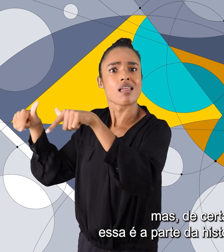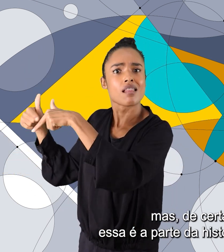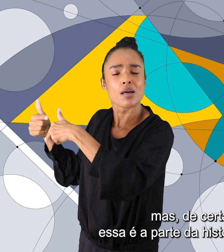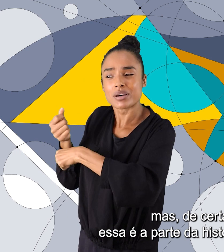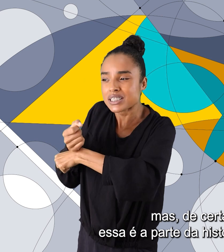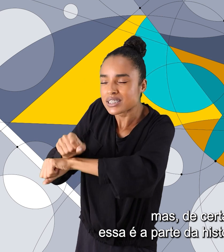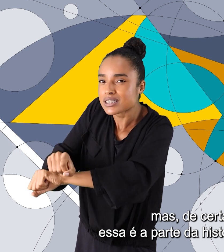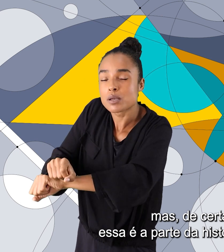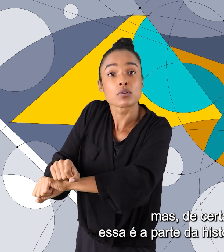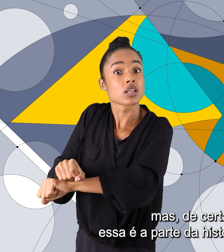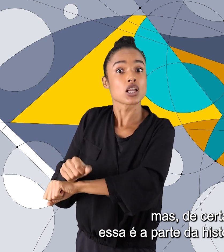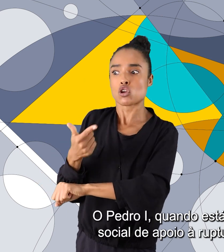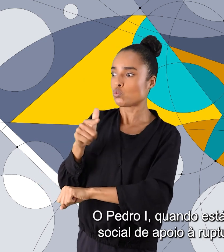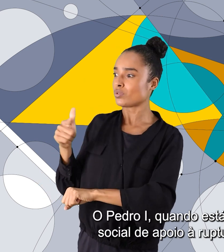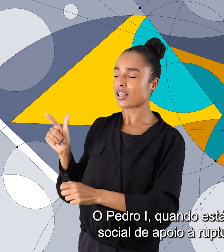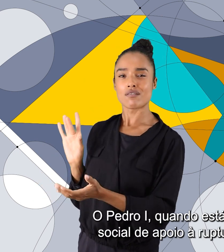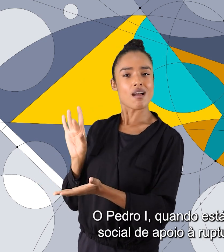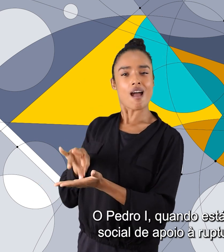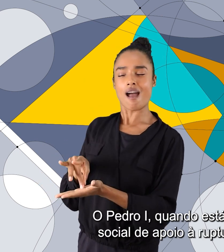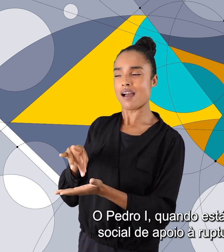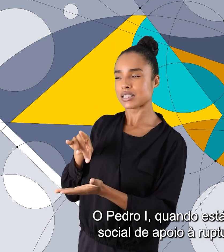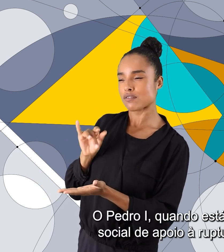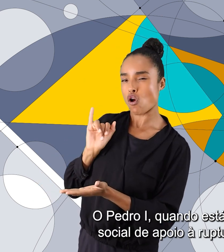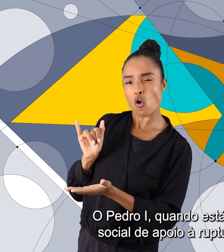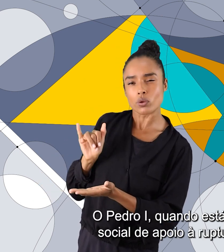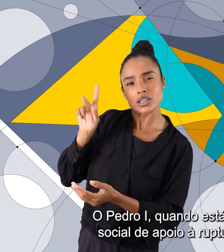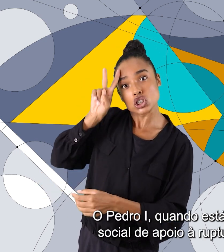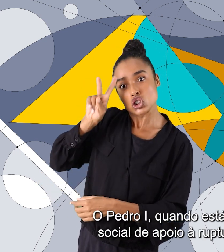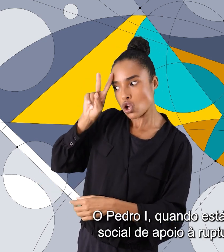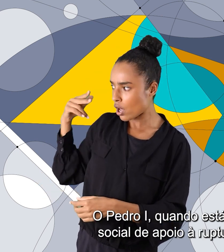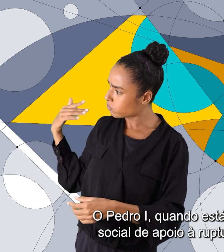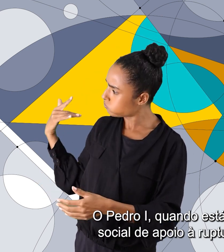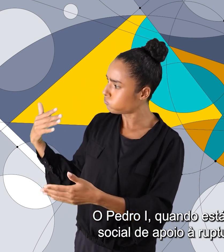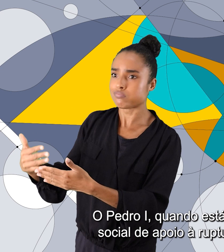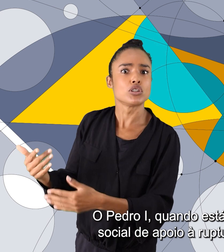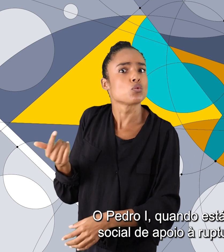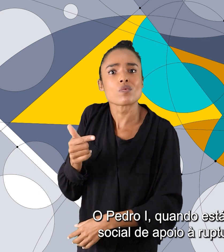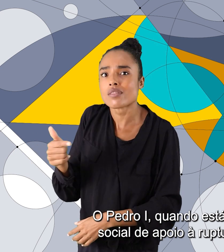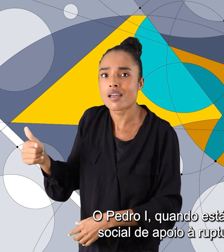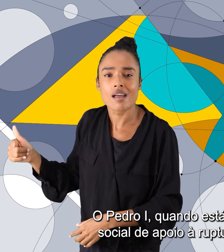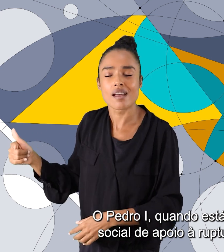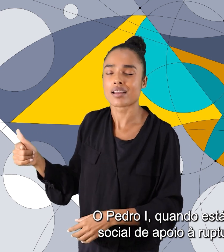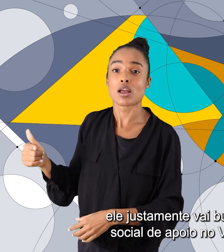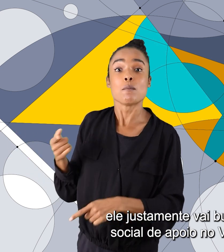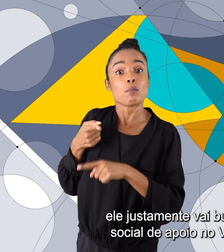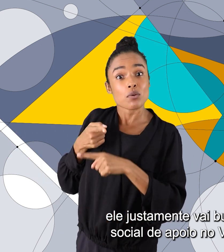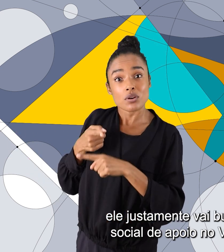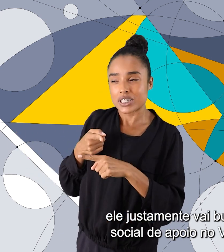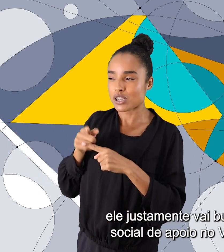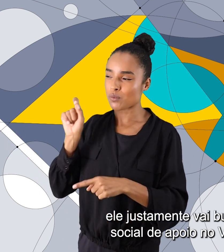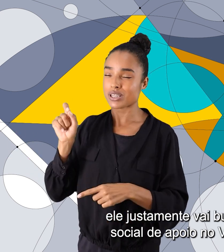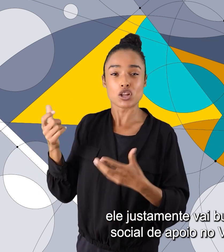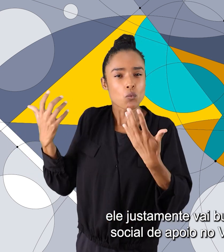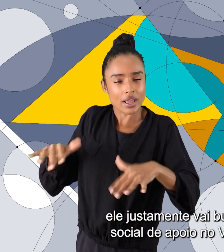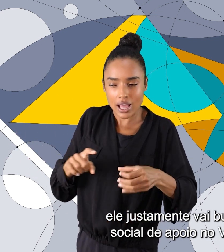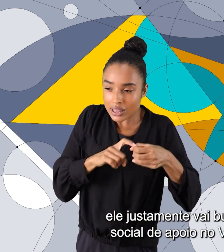essa é a parte da história não contada. O Pedro I, quando está construindo base social de apoio à ruptura com Portugal, ele justamente